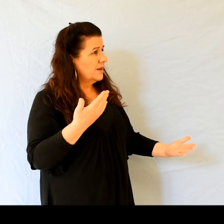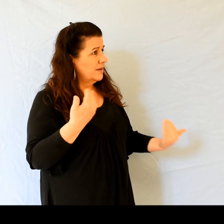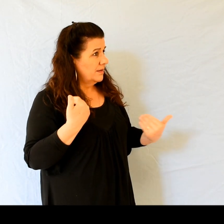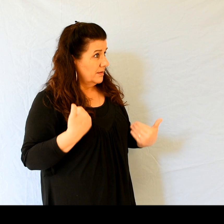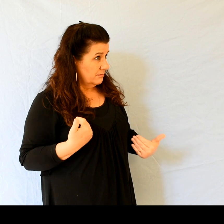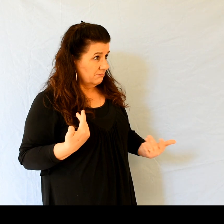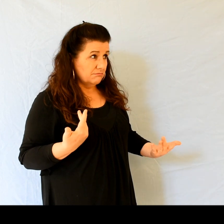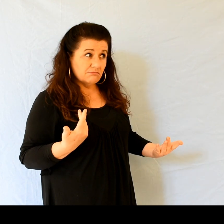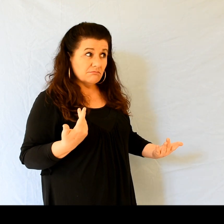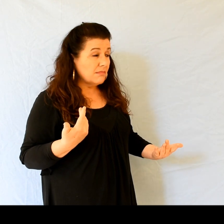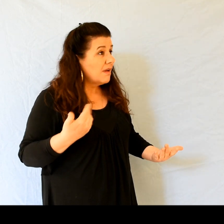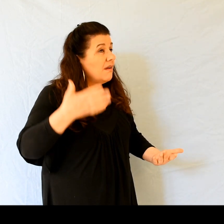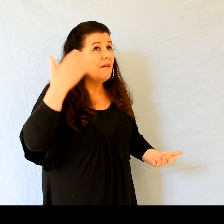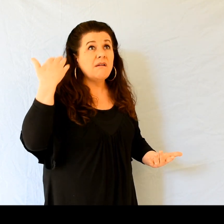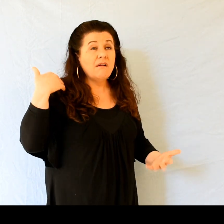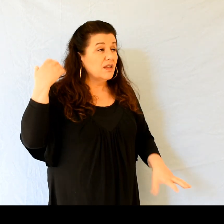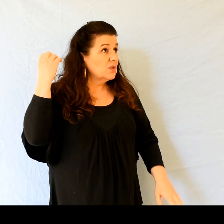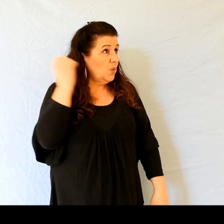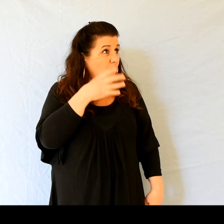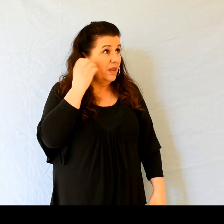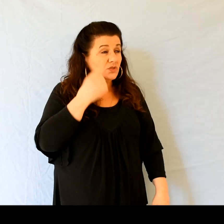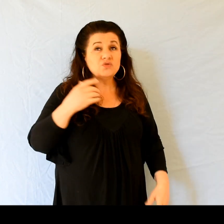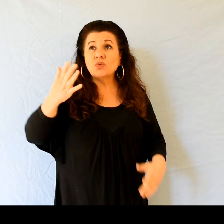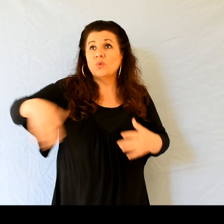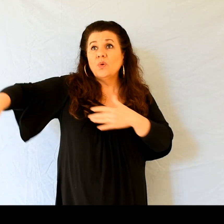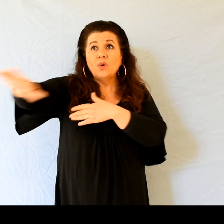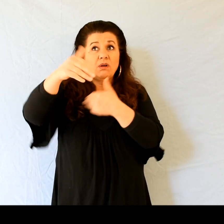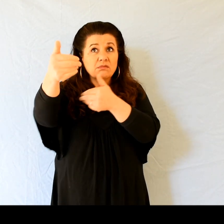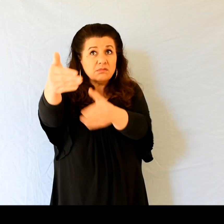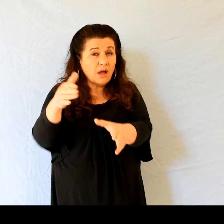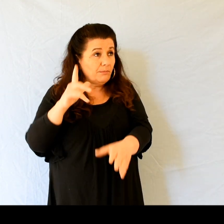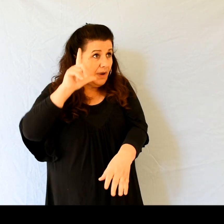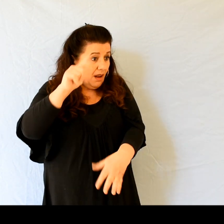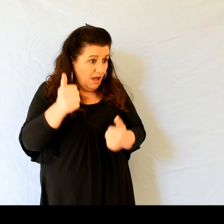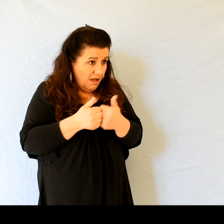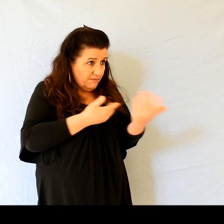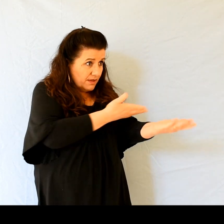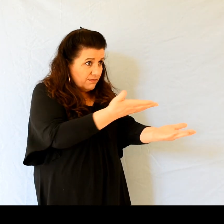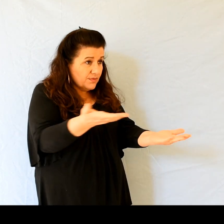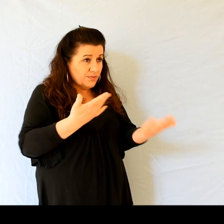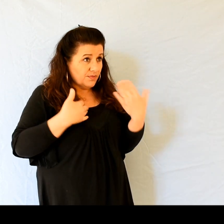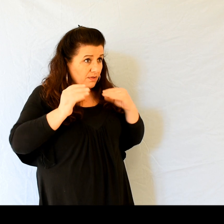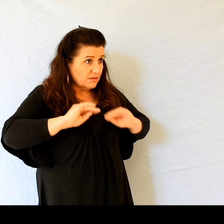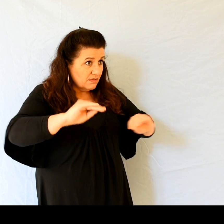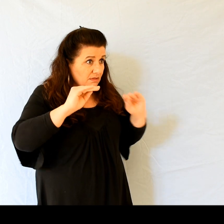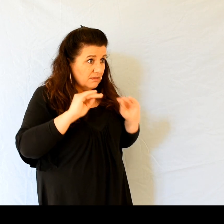Chaque jour, j'étais auprès de vous dans le temple, en train d'enseigner, et vous ne m'avez pas arrêté.